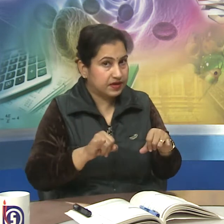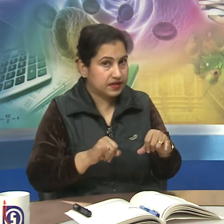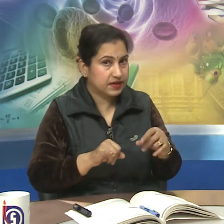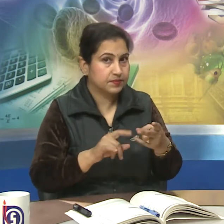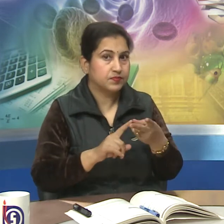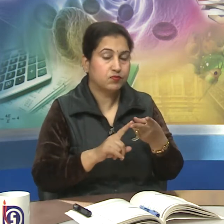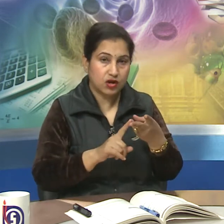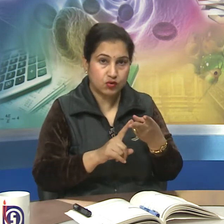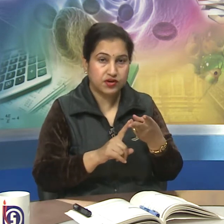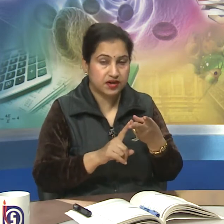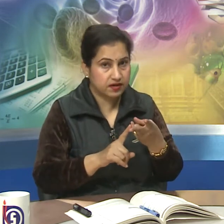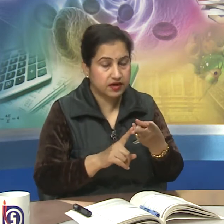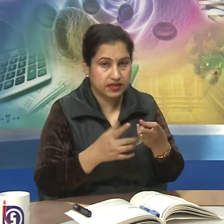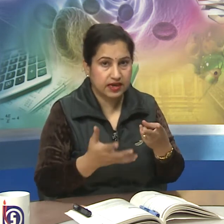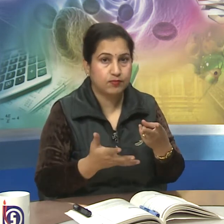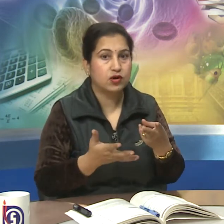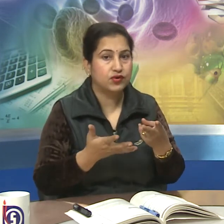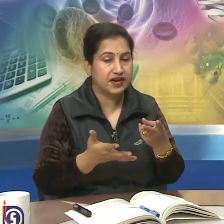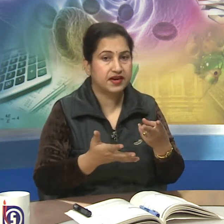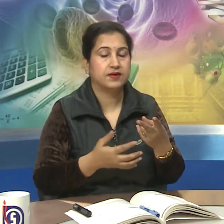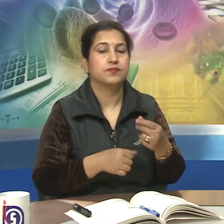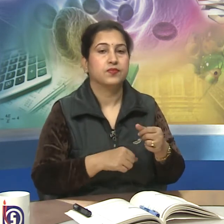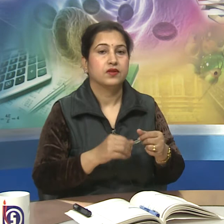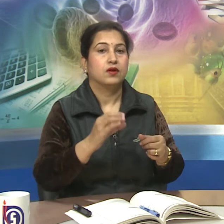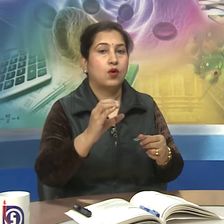करता है बॉलीवुड टेस्ट करता है पोल्यूटेंट ऑयल